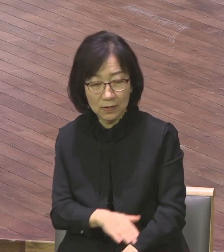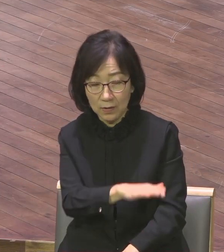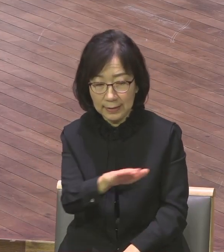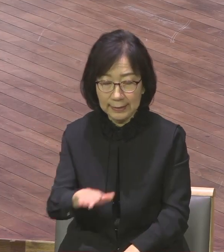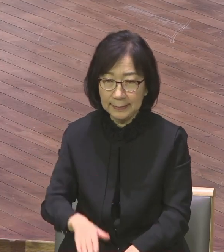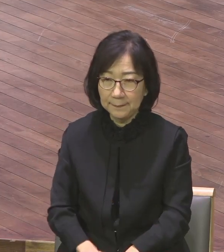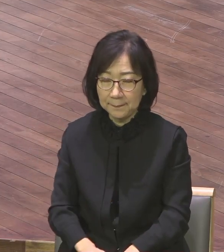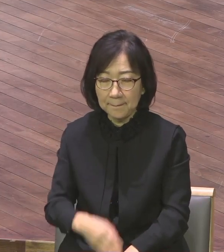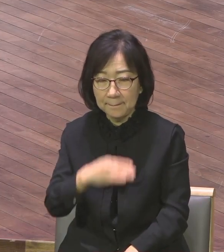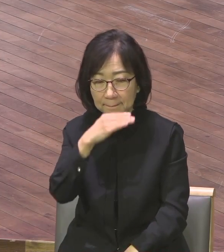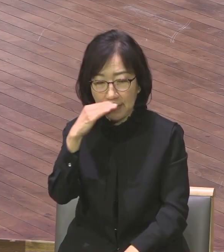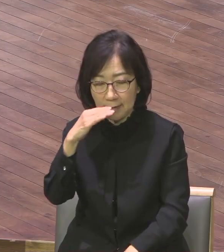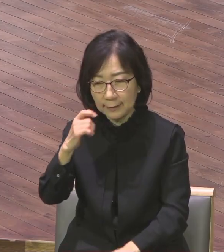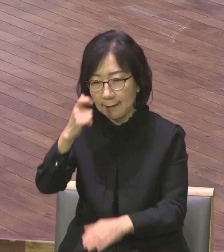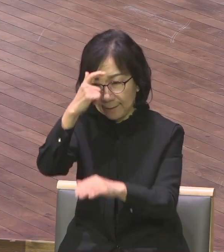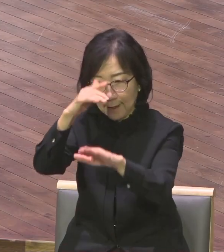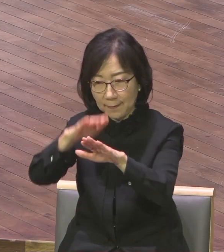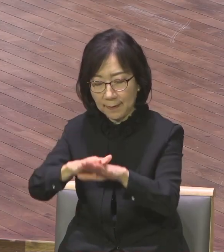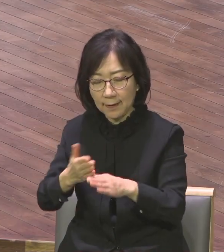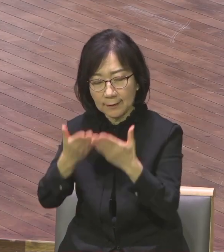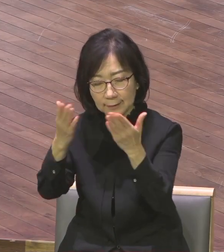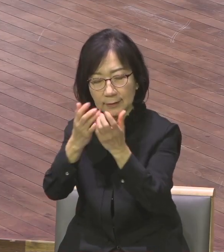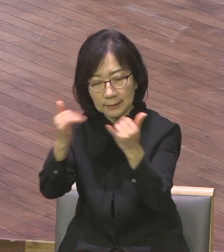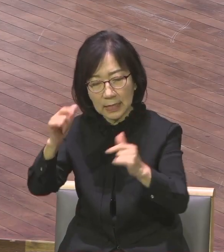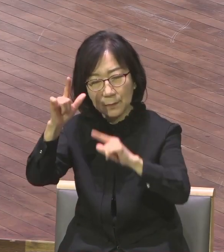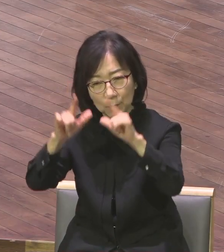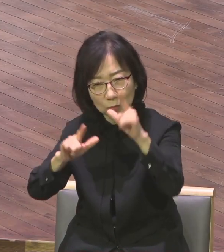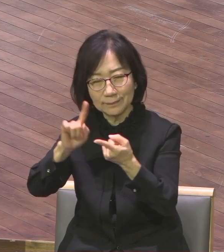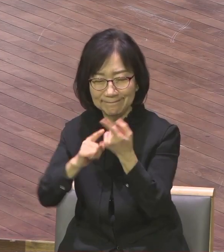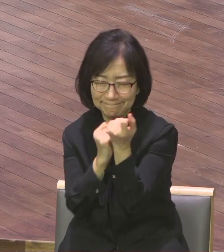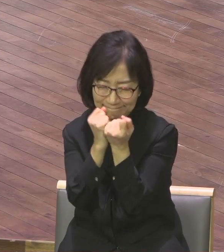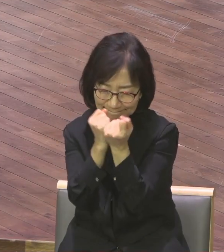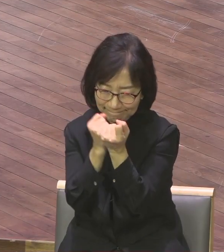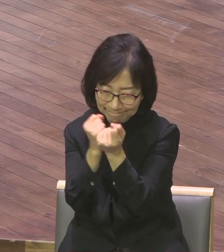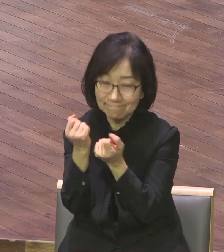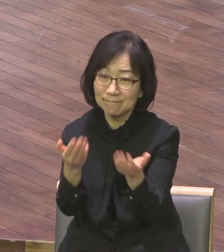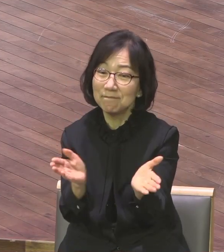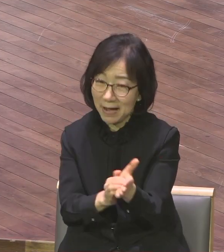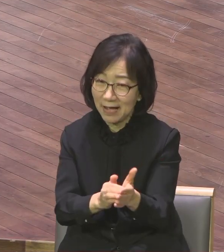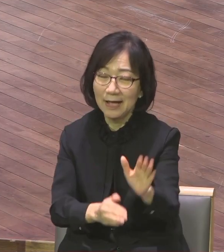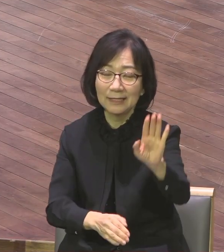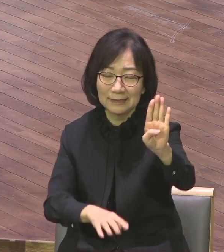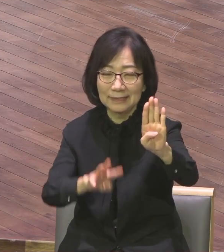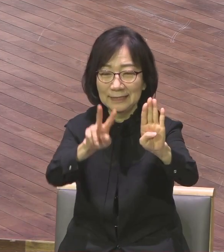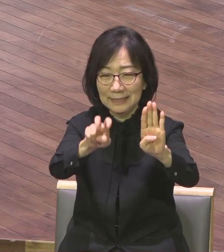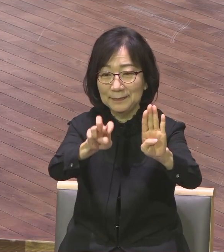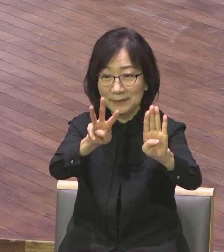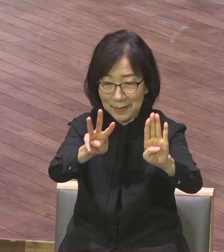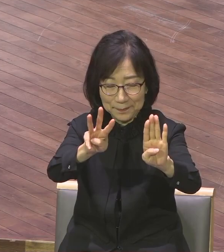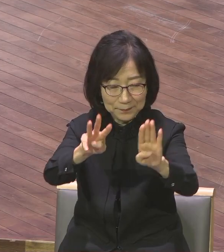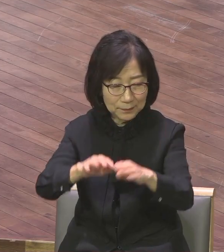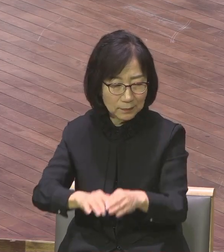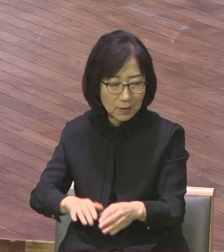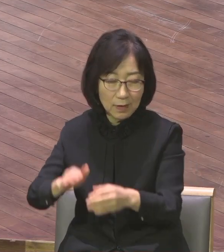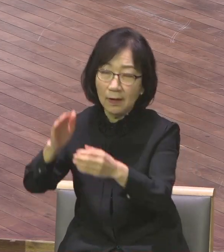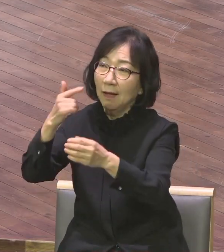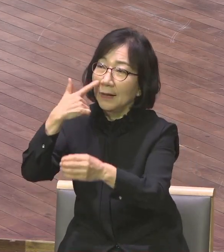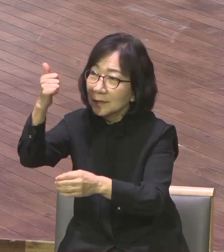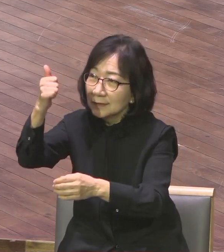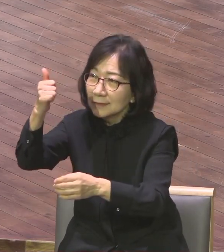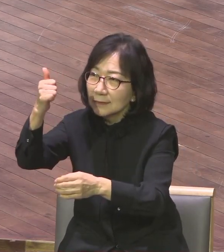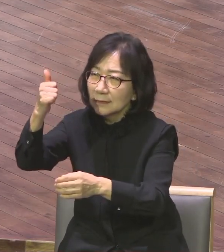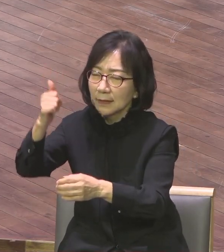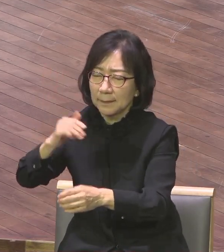자의 모습을 확실하게 여기서 밝혀주고 계십니다. 23절입니다. 아버지께 참되게 예배하는